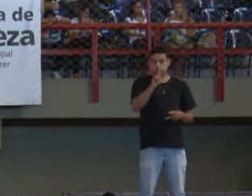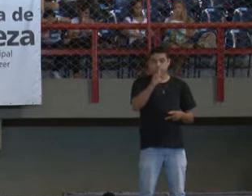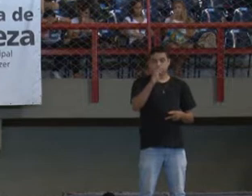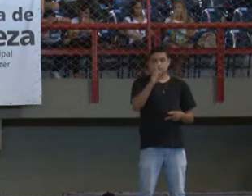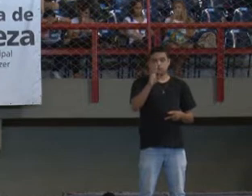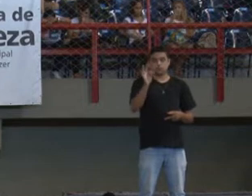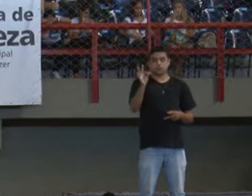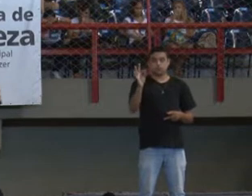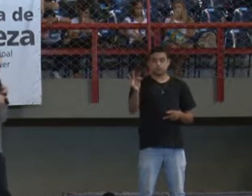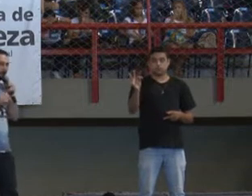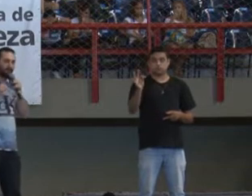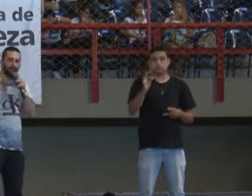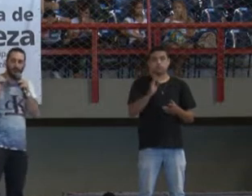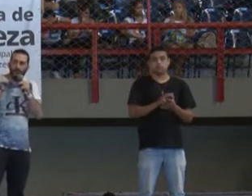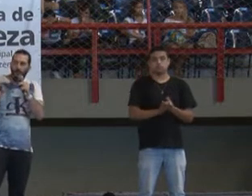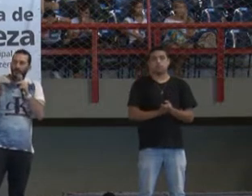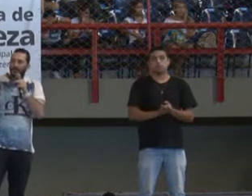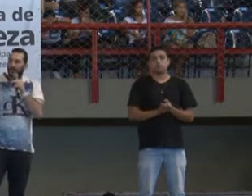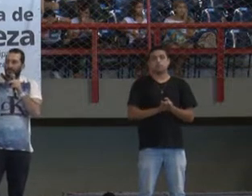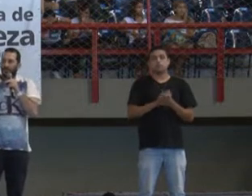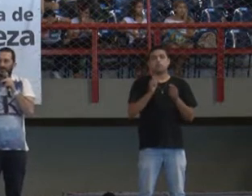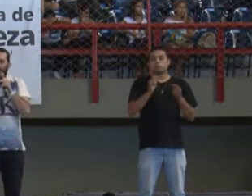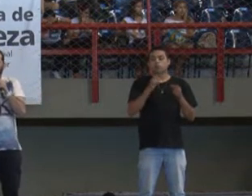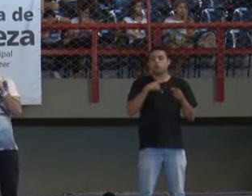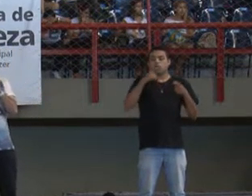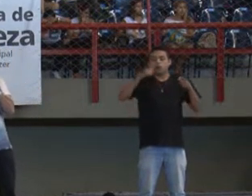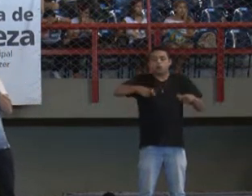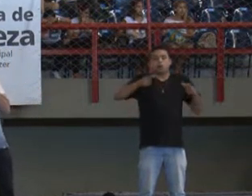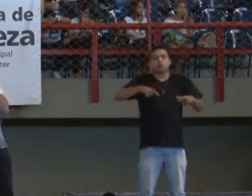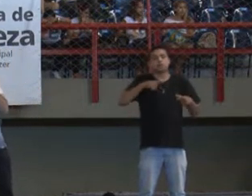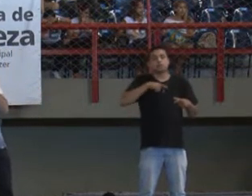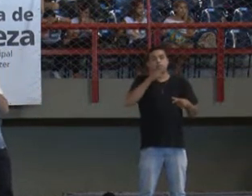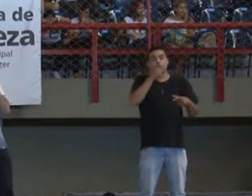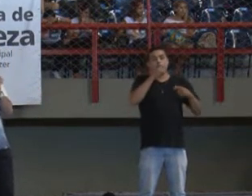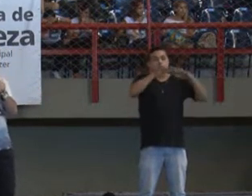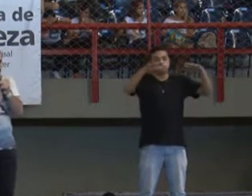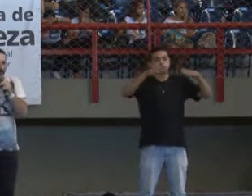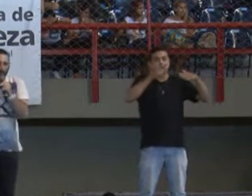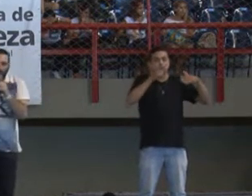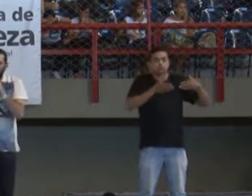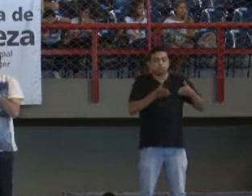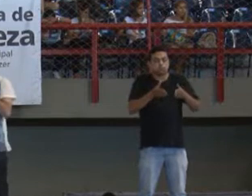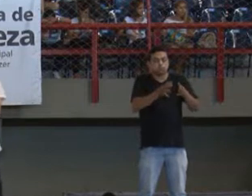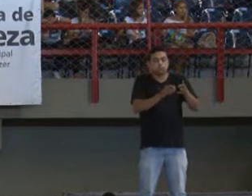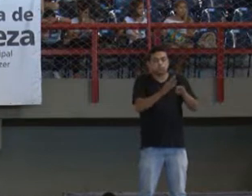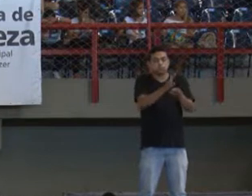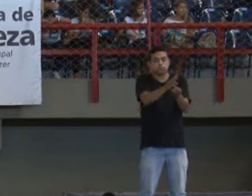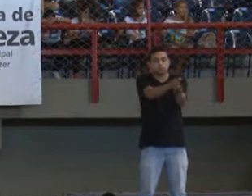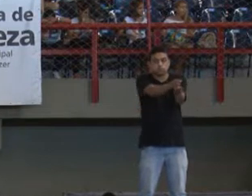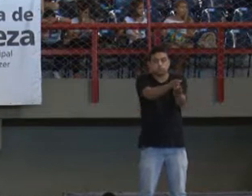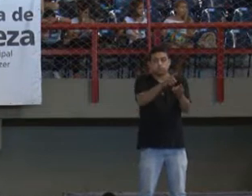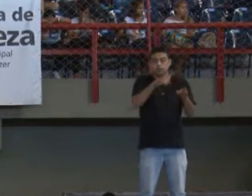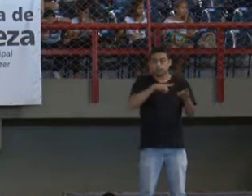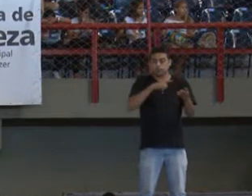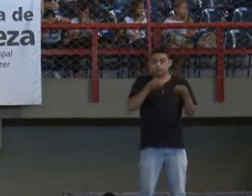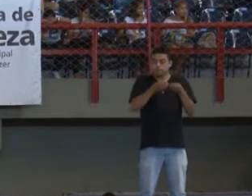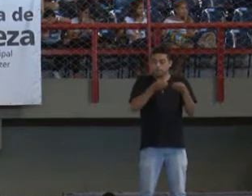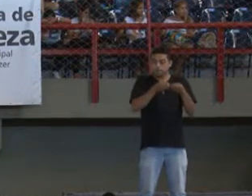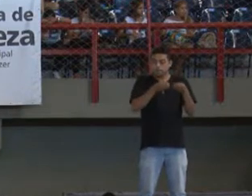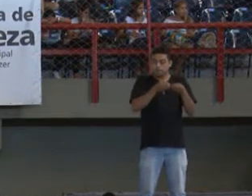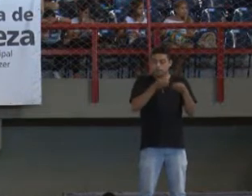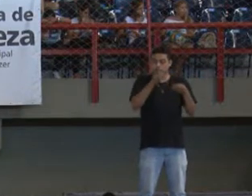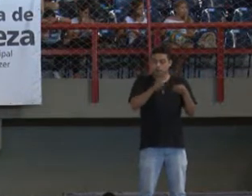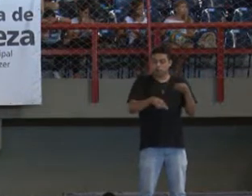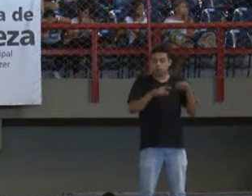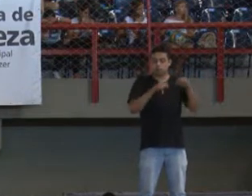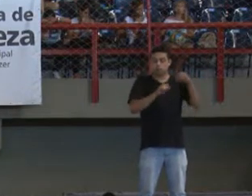H-U-M-B-O-L-D-T, Humboldt. Professor, onde é que está essa corrente de Humboldt? Está bem aí na costa oeste da